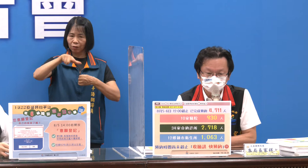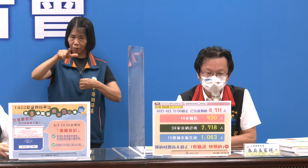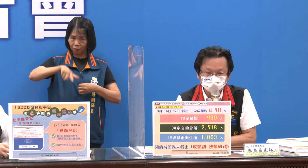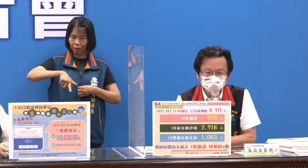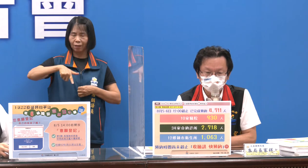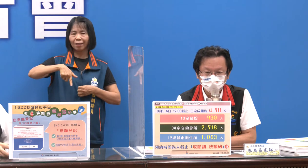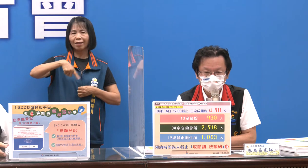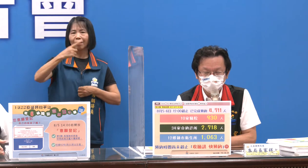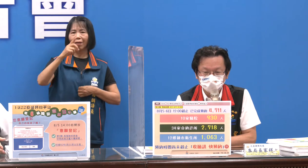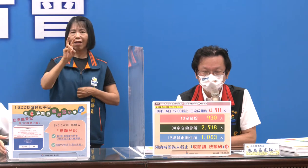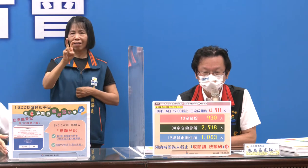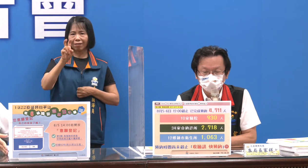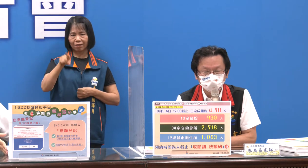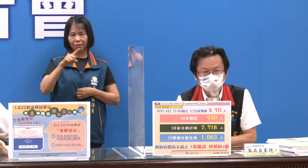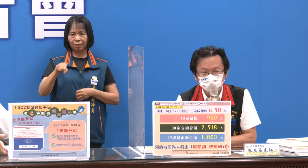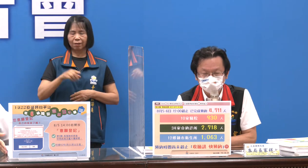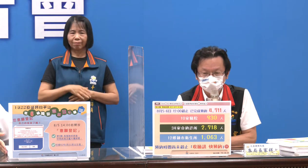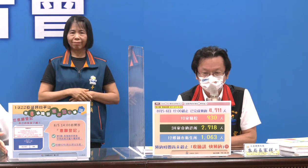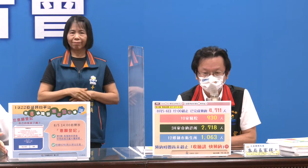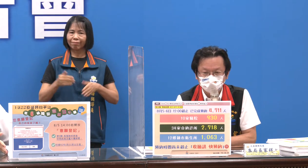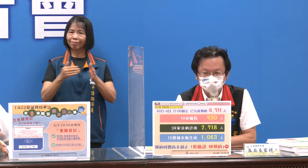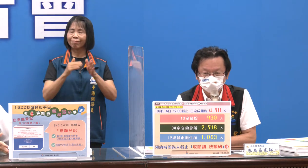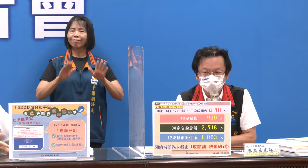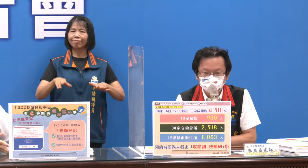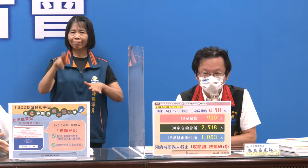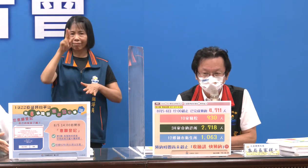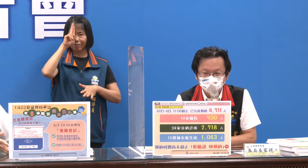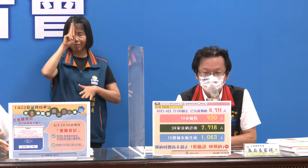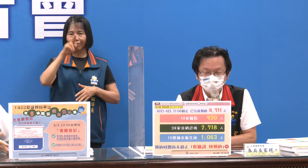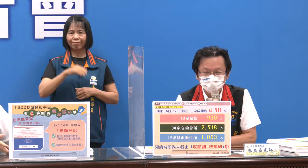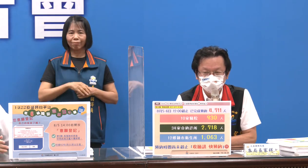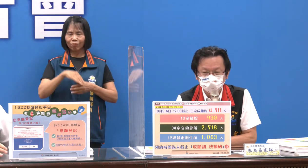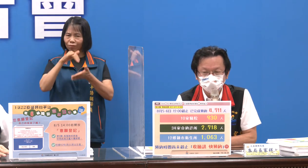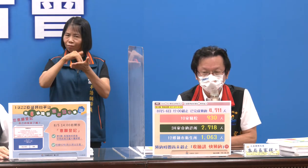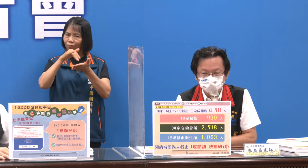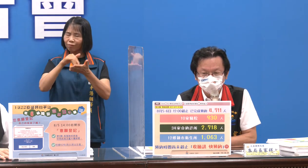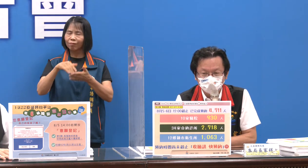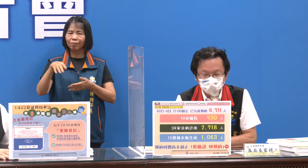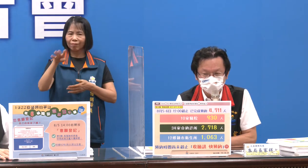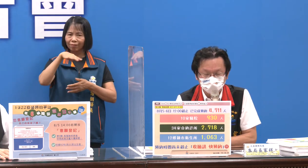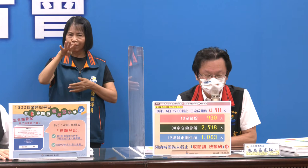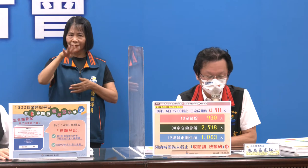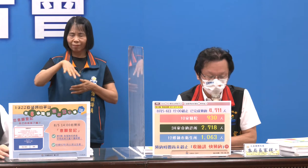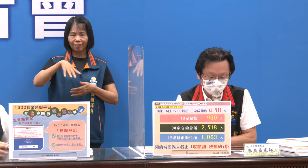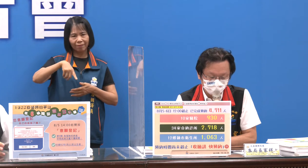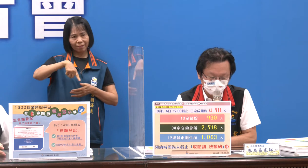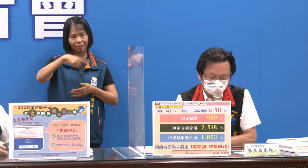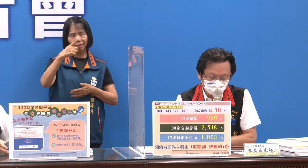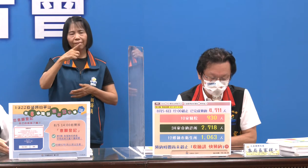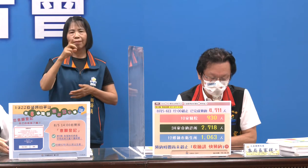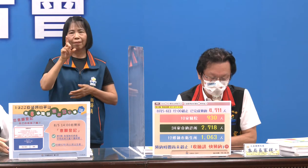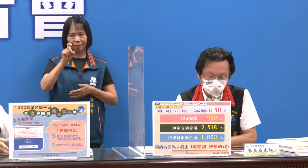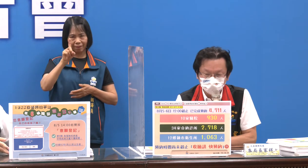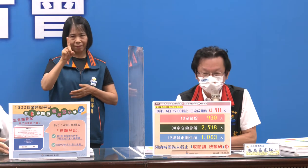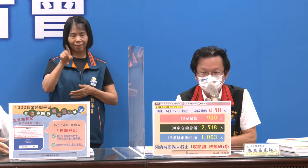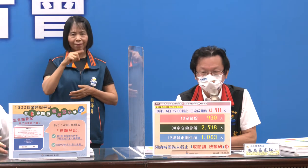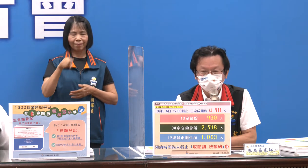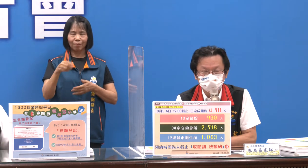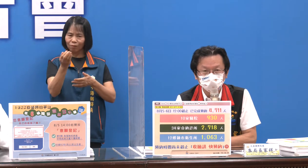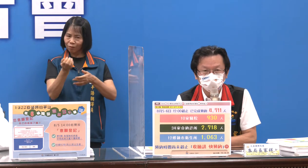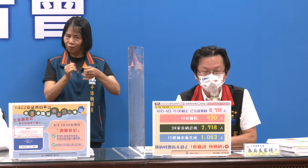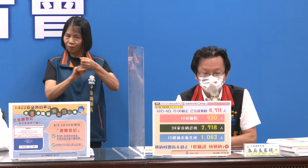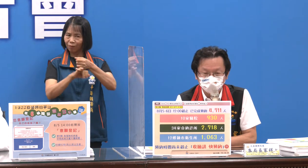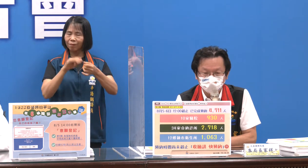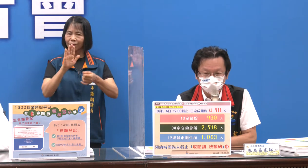6120人。那到今天中午为止总共预约了4711人，所以当然还有将